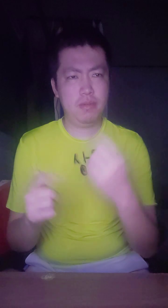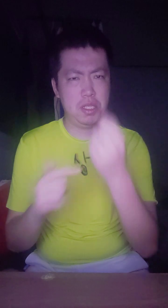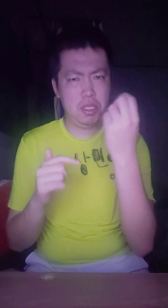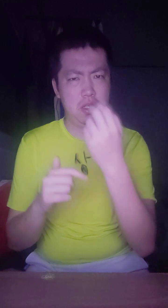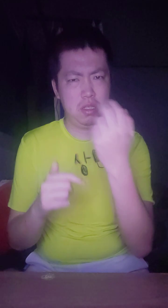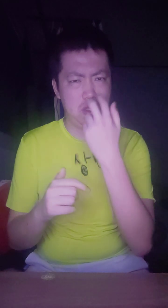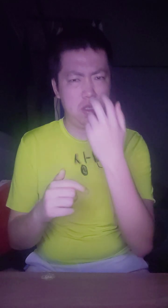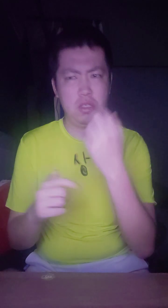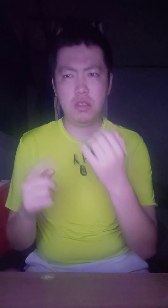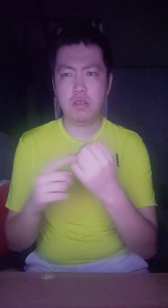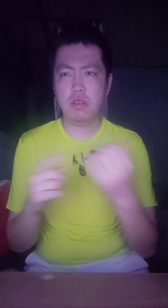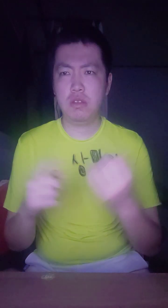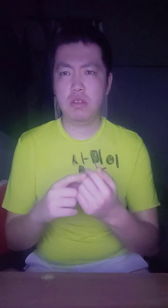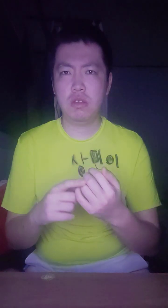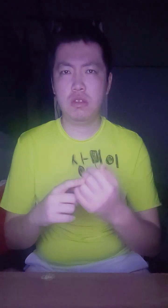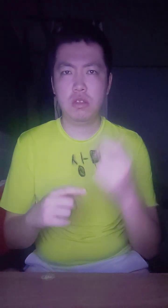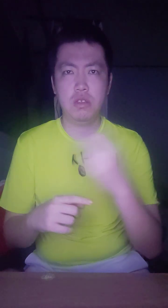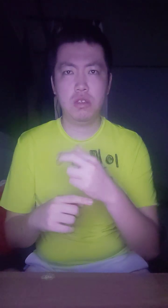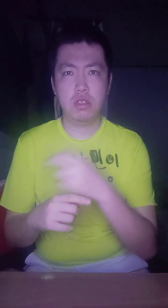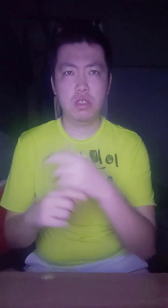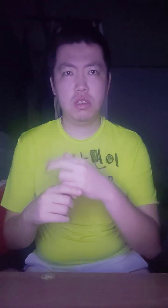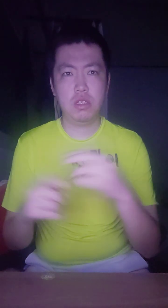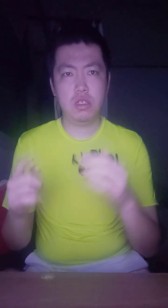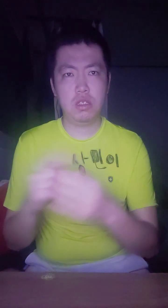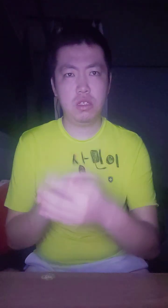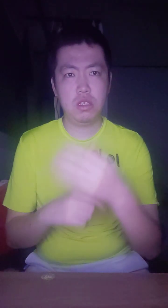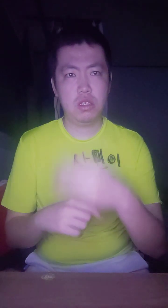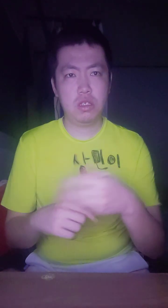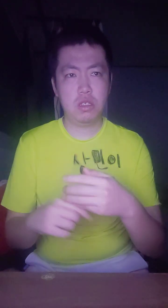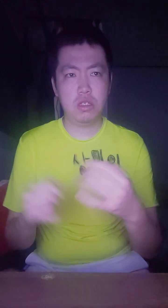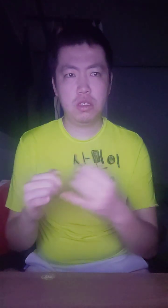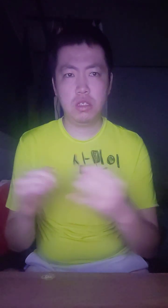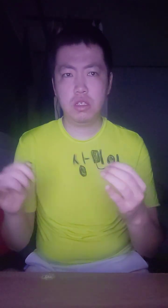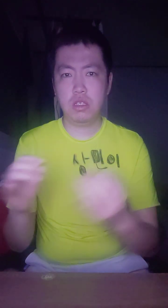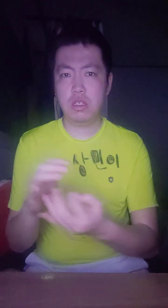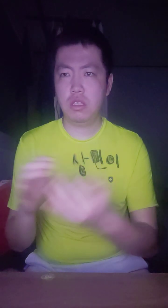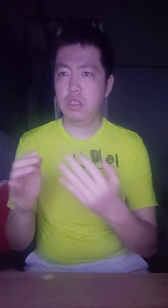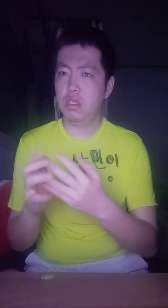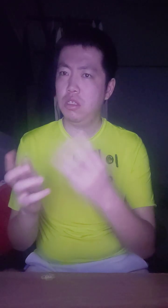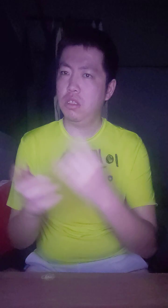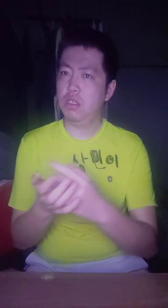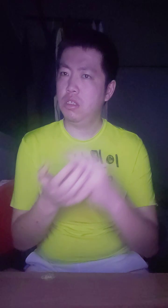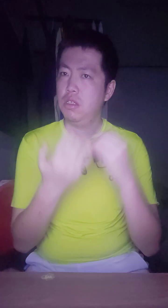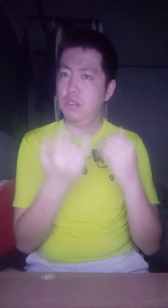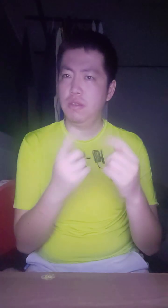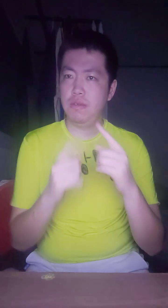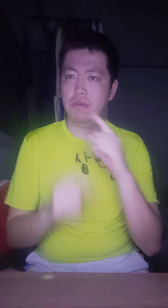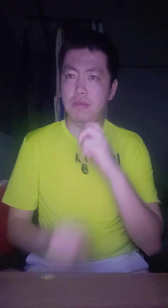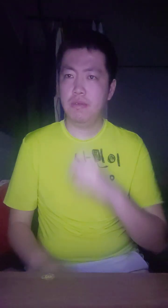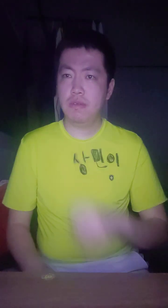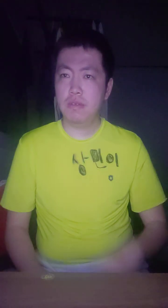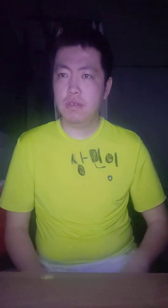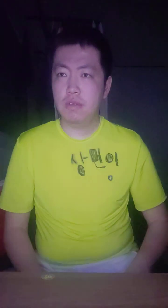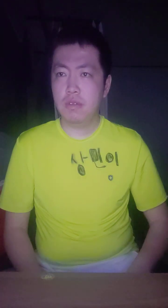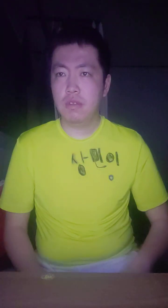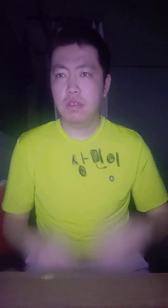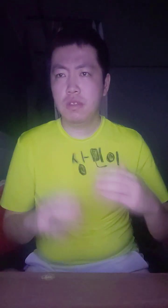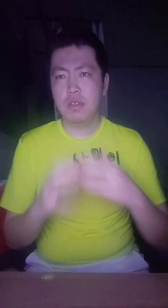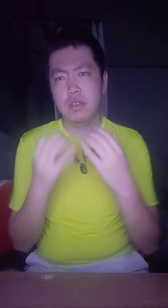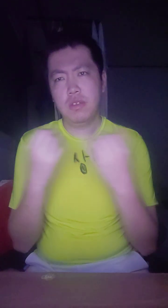잠금 상태라든지 이런 걸 점검해갖고 환경 점검 규정에서 300분 이상만 점검하고 있습니다. A양의 상태는